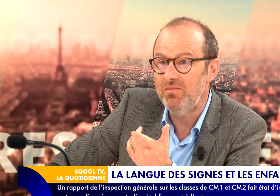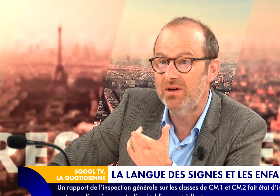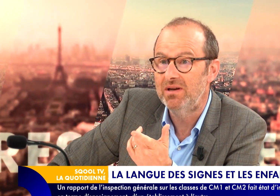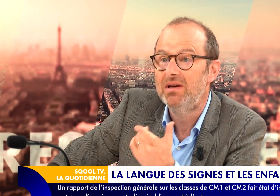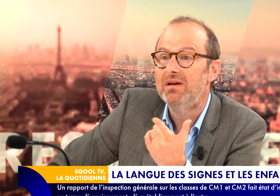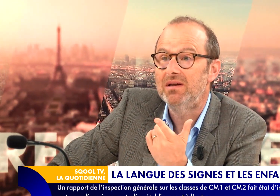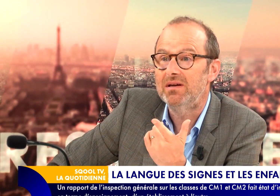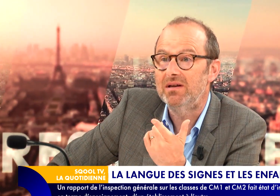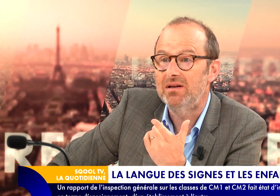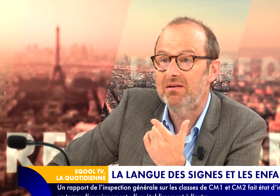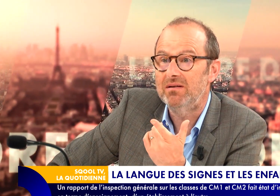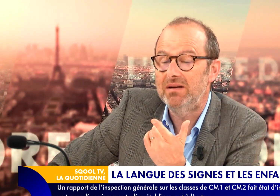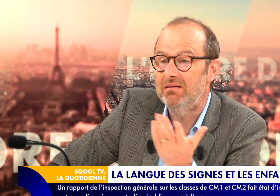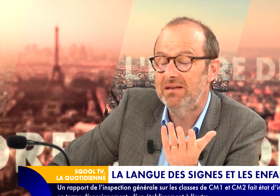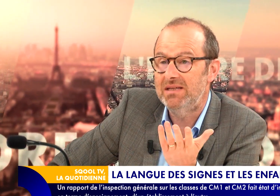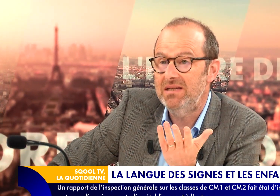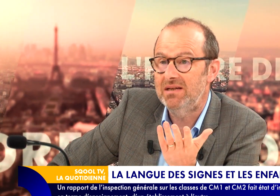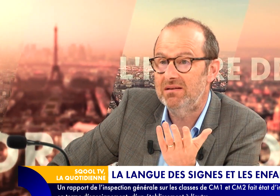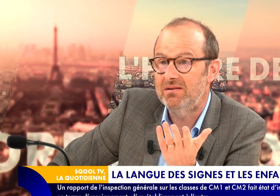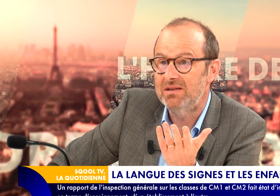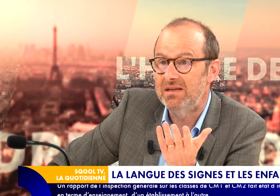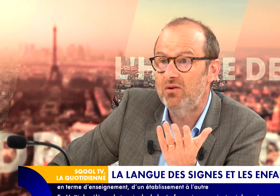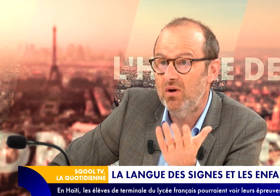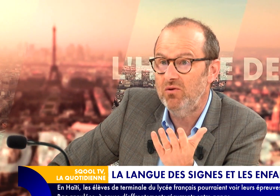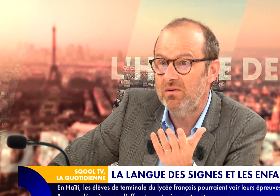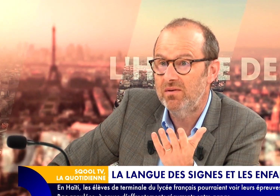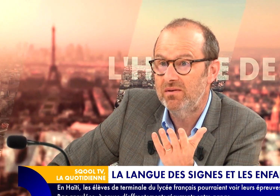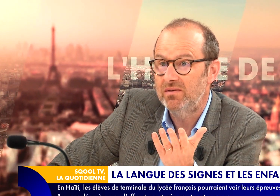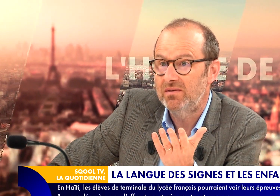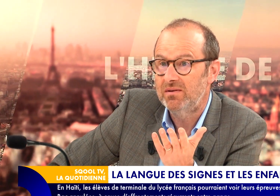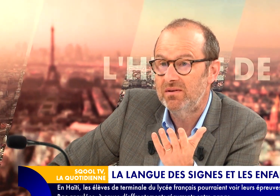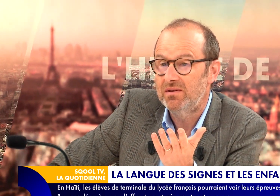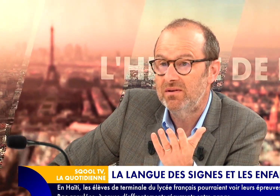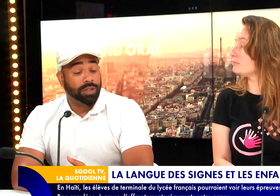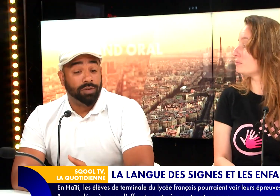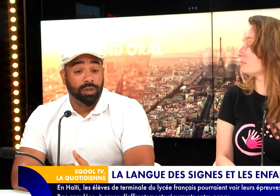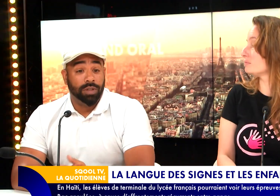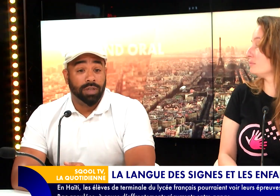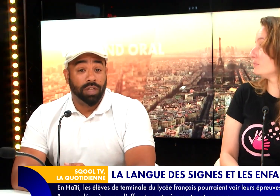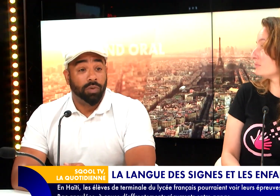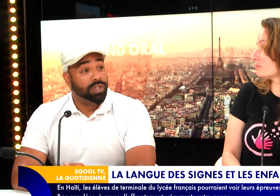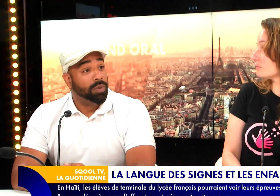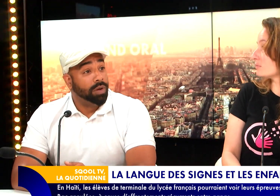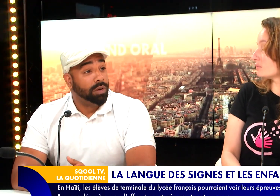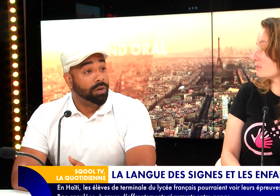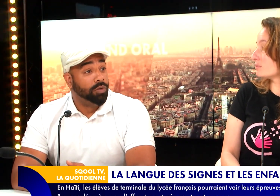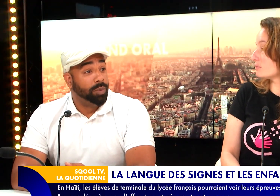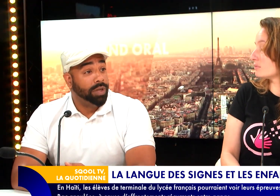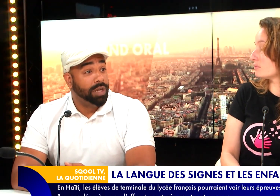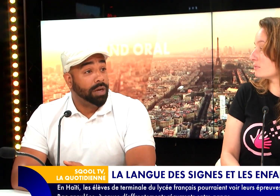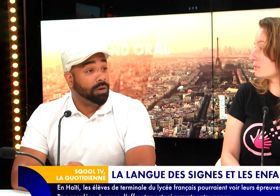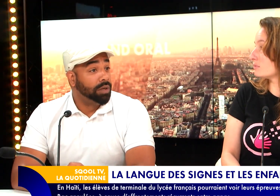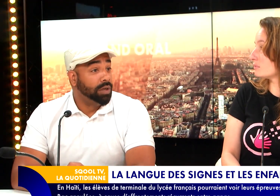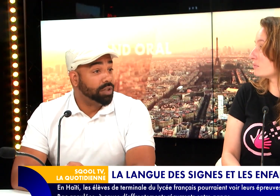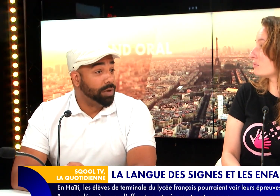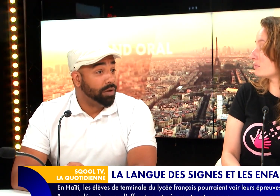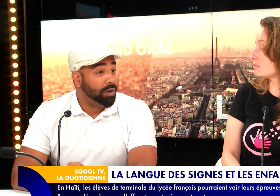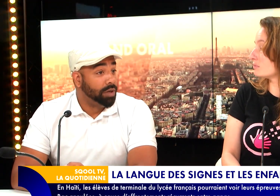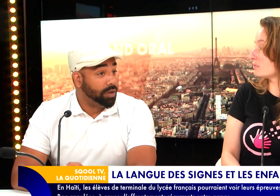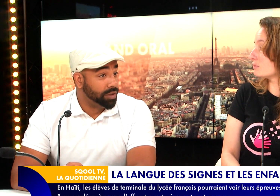exemple... la langue des signes, elle est enseignée couramment. Exactement. Oui. En fait, aux États-Unis, c'est la troisième langue du pays. Il y a l'anglais, l'espagnol et la langue